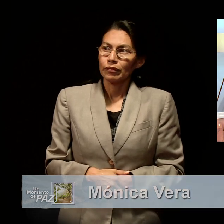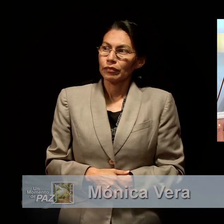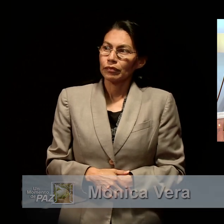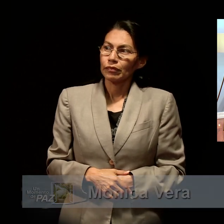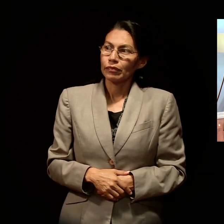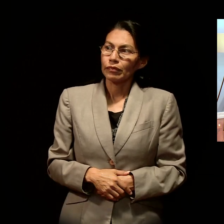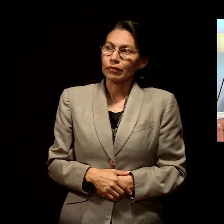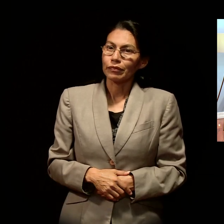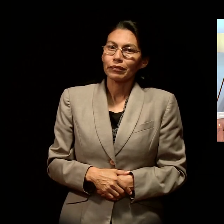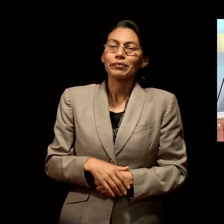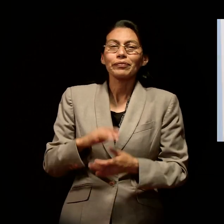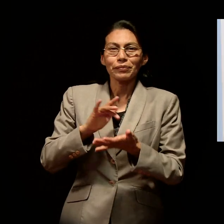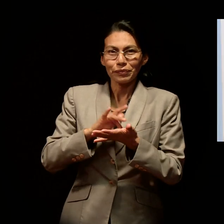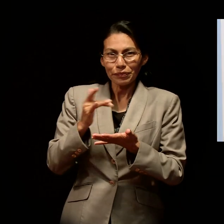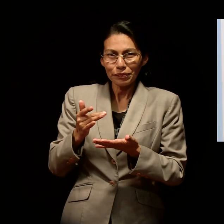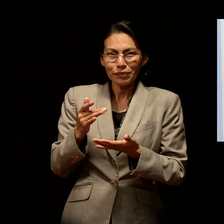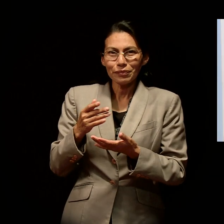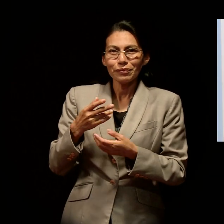mejor